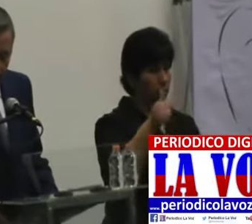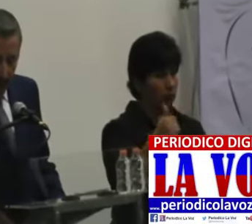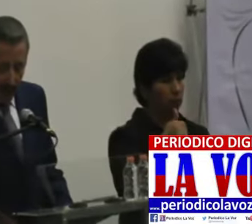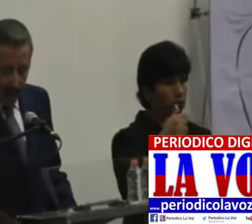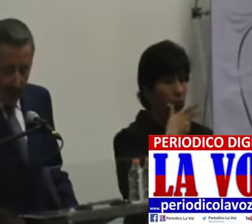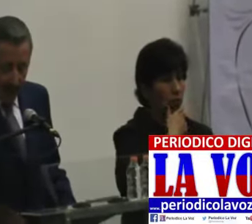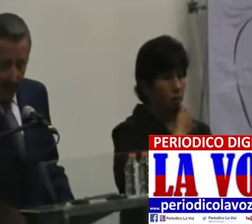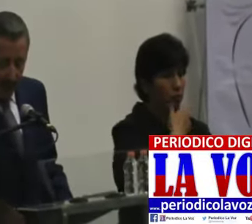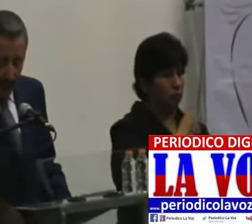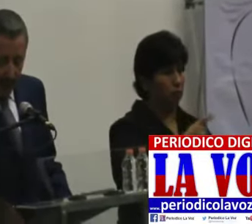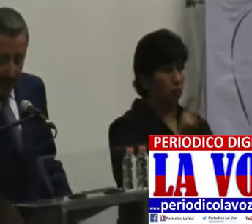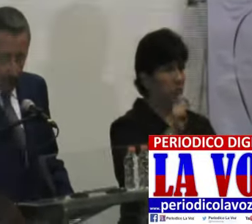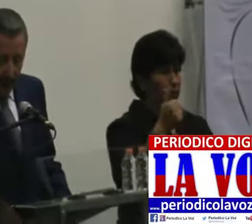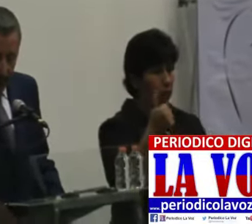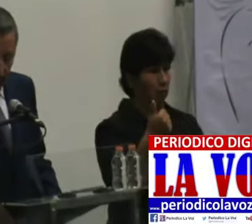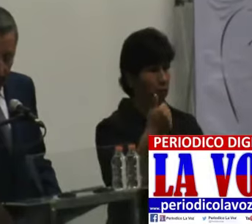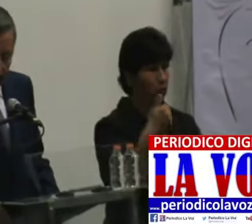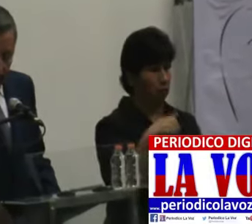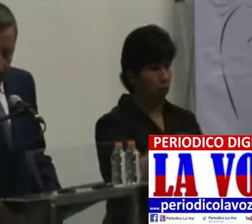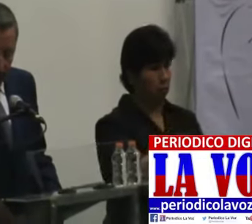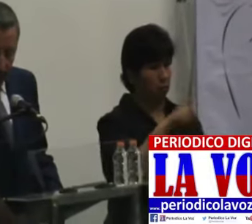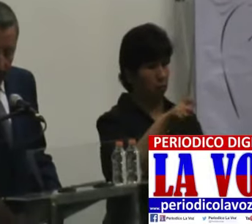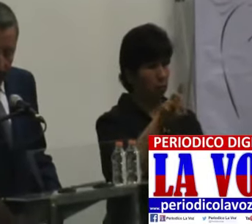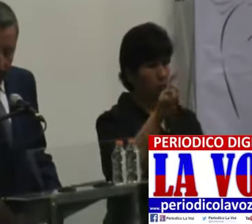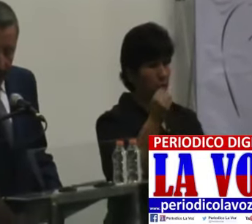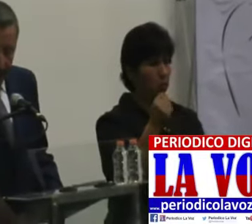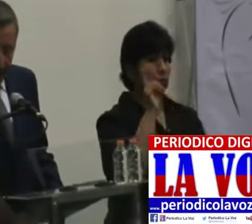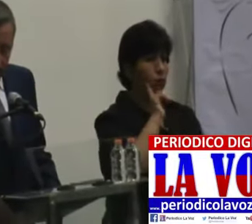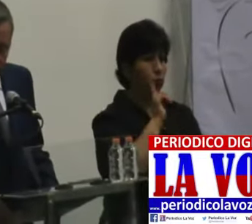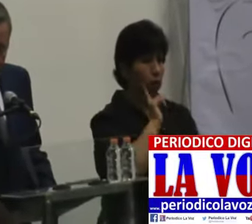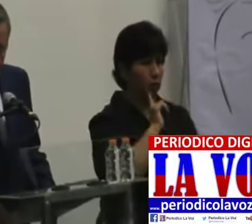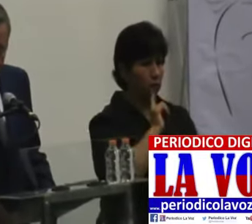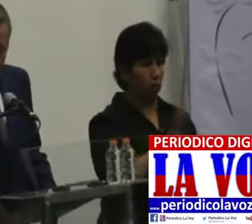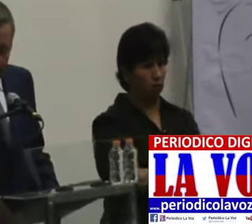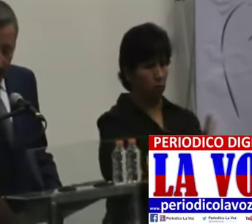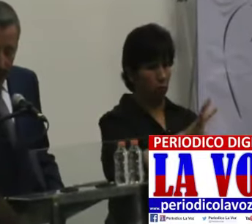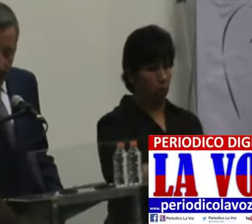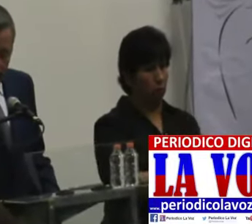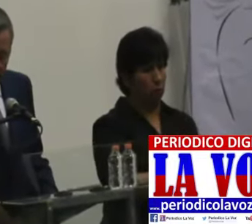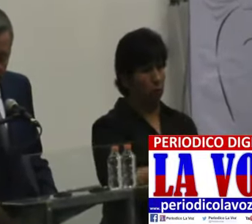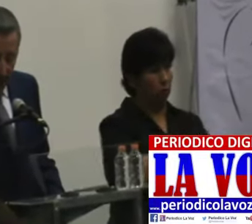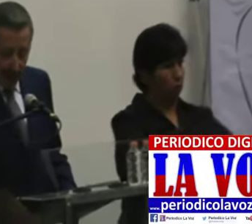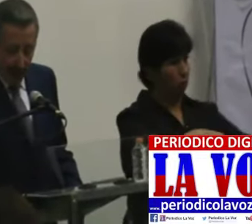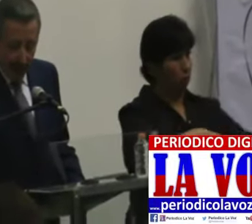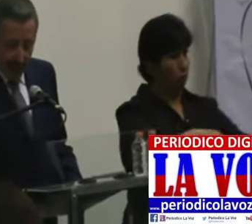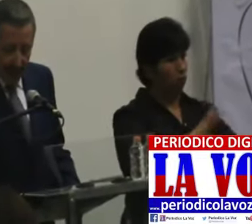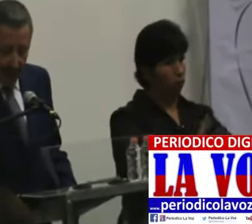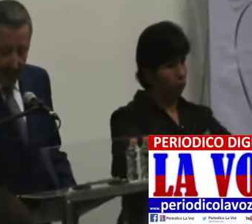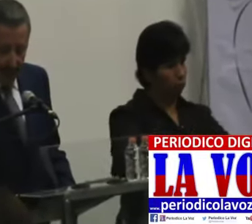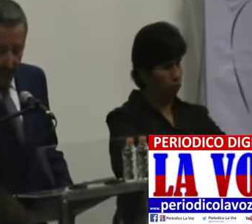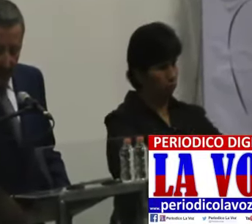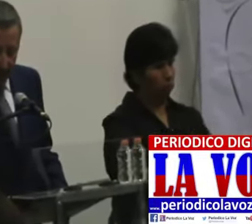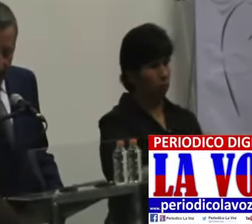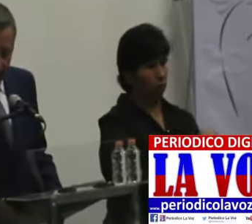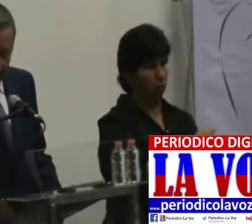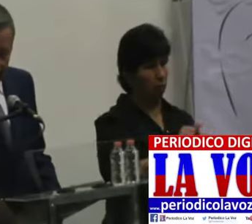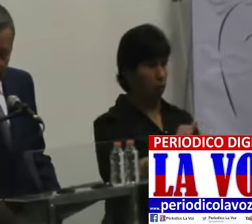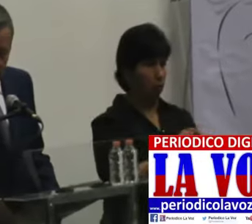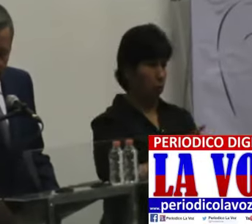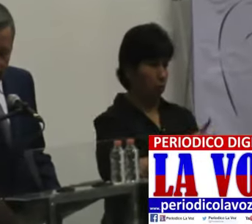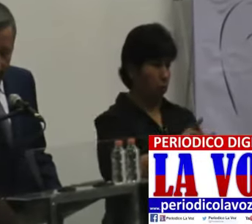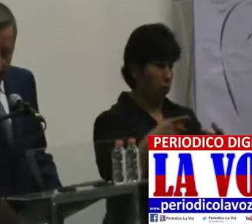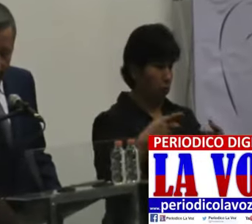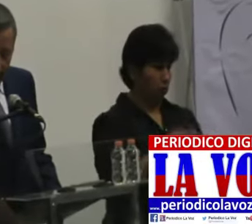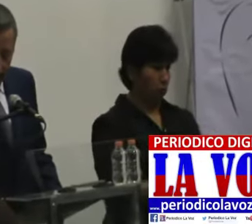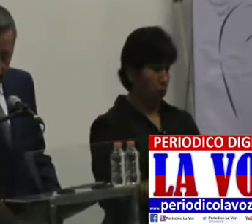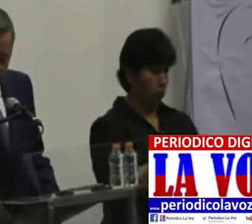25.476 son hombres y 26.139 son mujeres. En total, las horas de capacitación realizadas en materia de